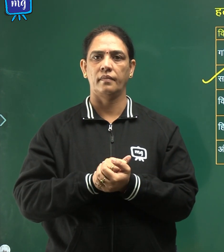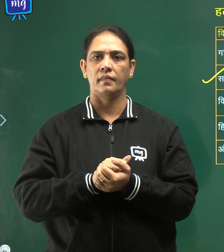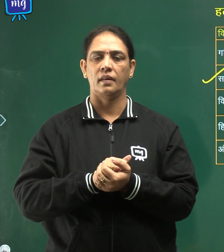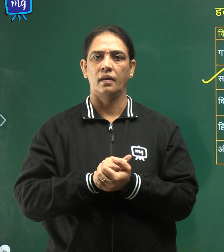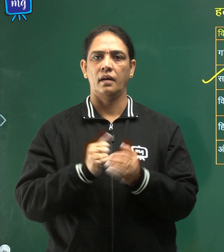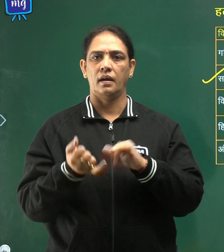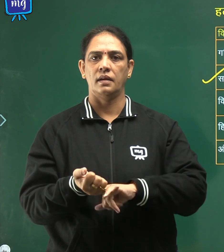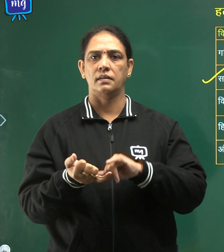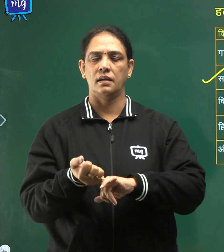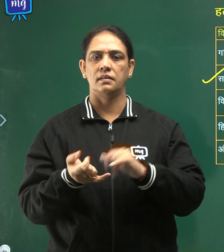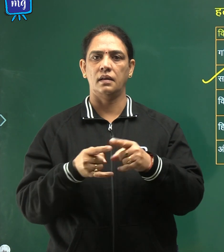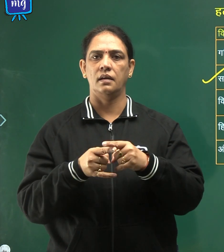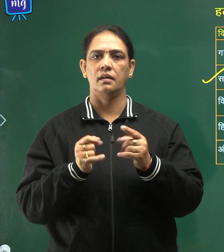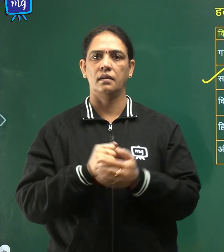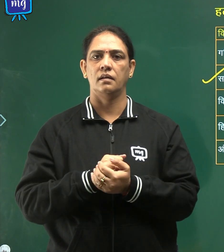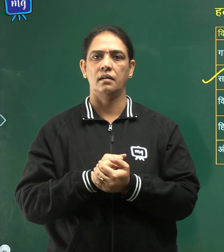सामाजिक विज्ञान,